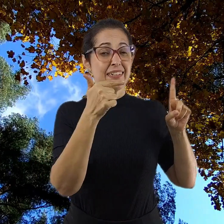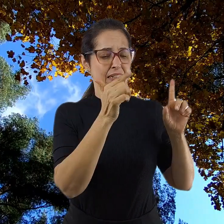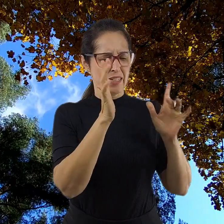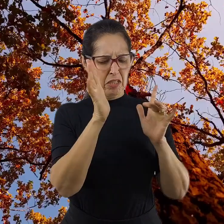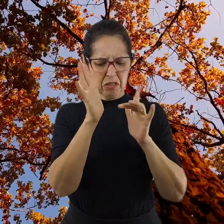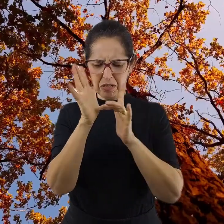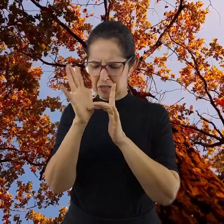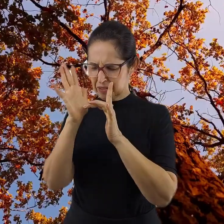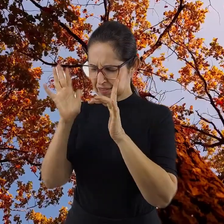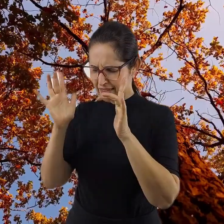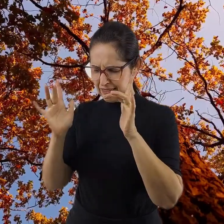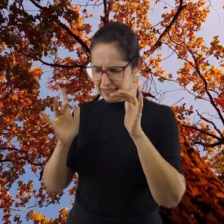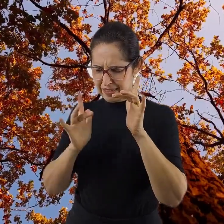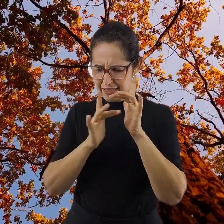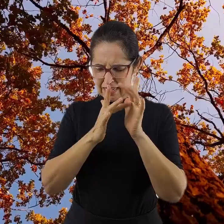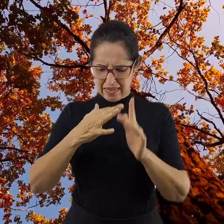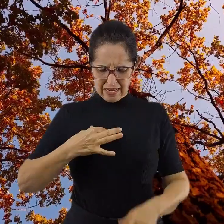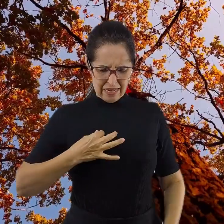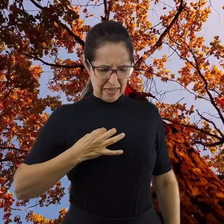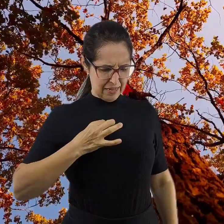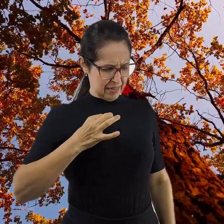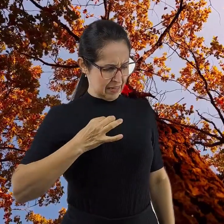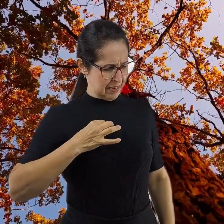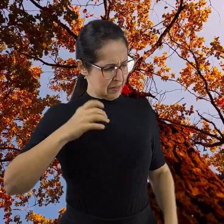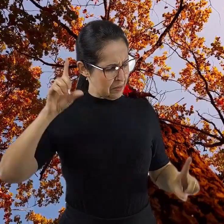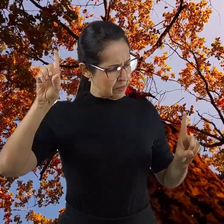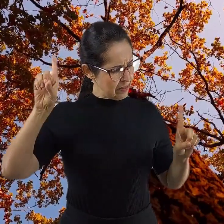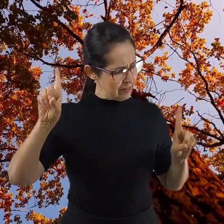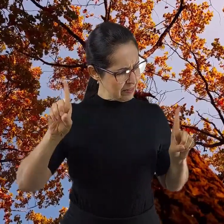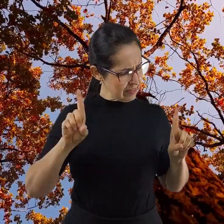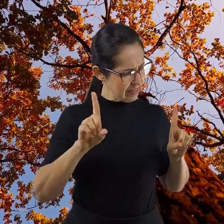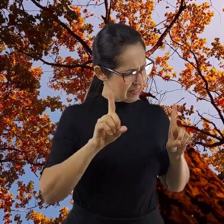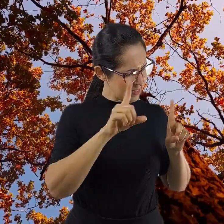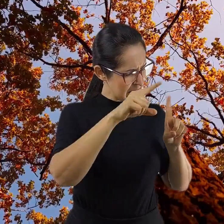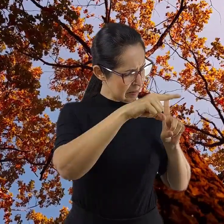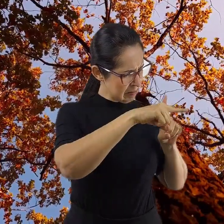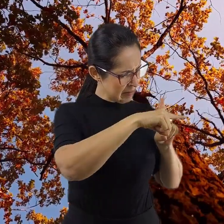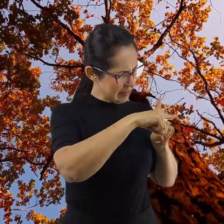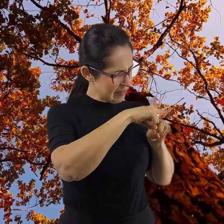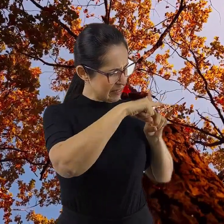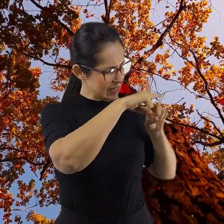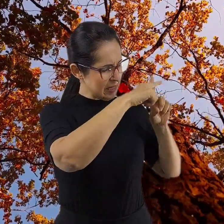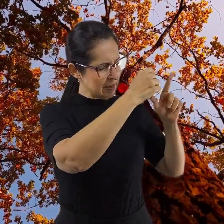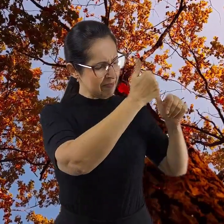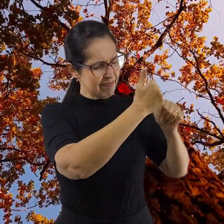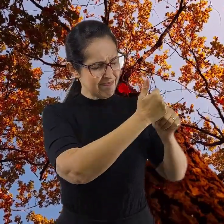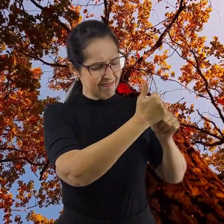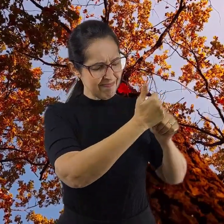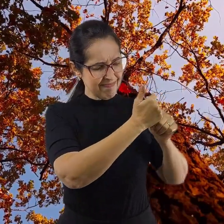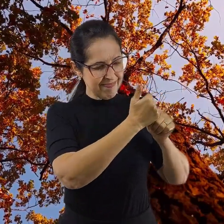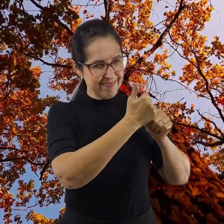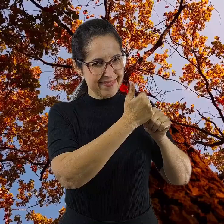Jesus, deu a vida por mim,